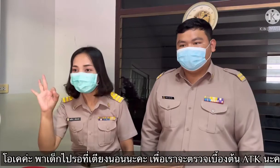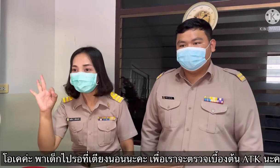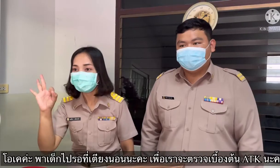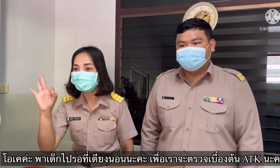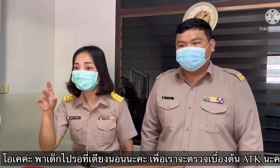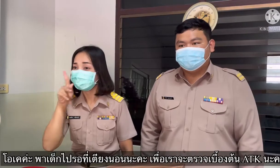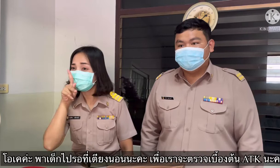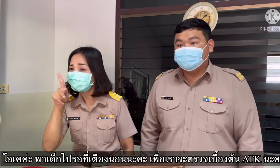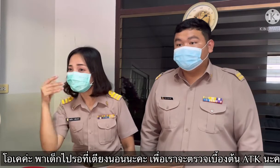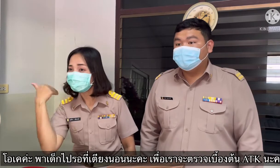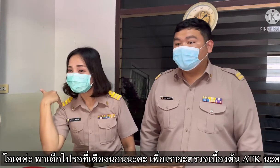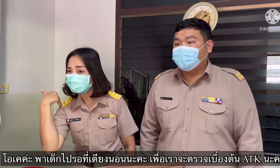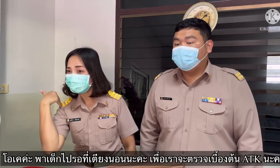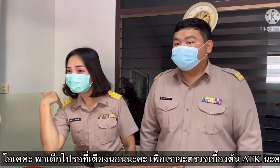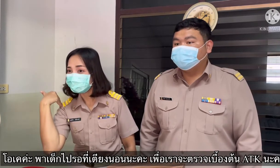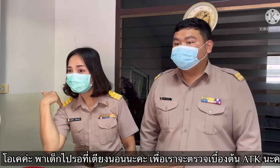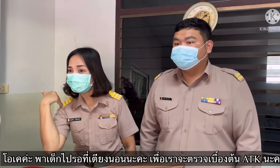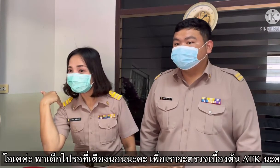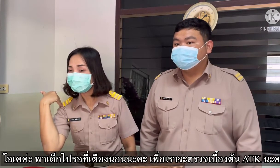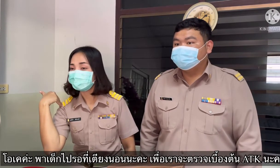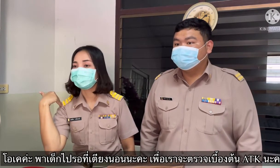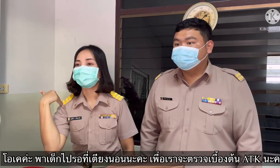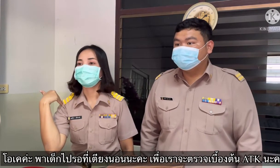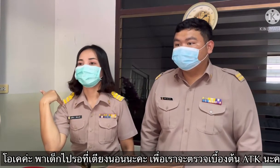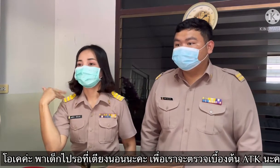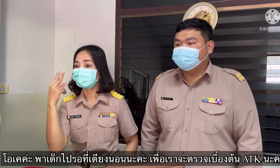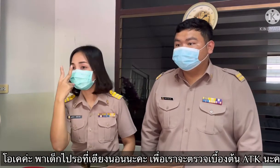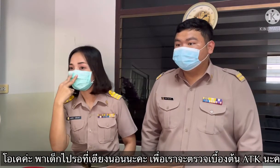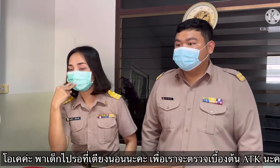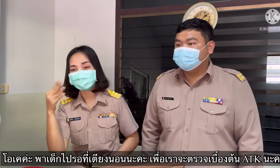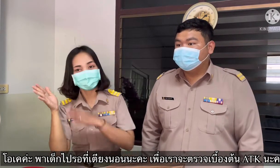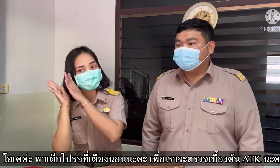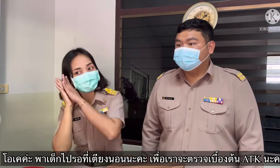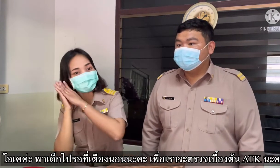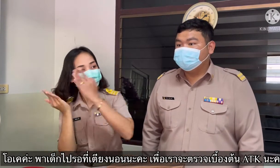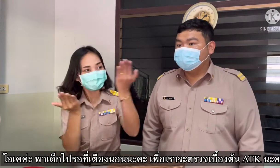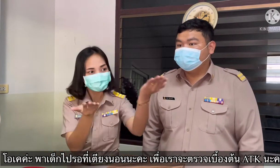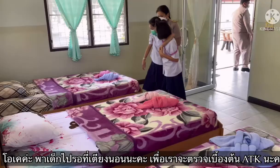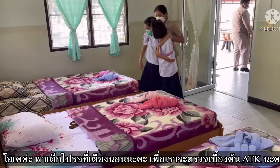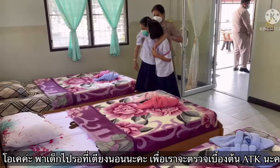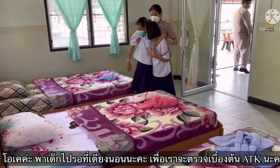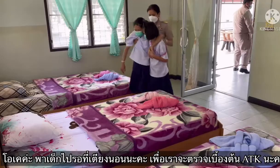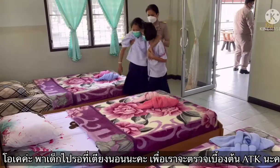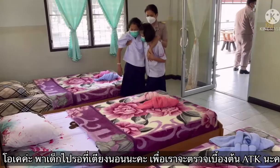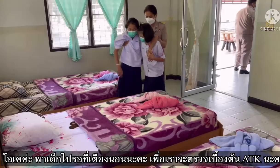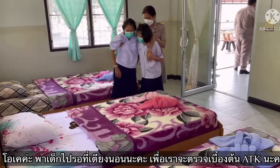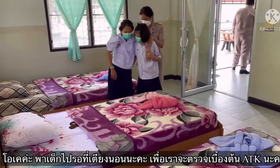ยนะคะโอเคค่ะพาเด็กไปนอนที่เตียงนอนนะคะเพื่อเราจะตรวจเบื้องต้น ATK นะคะ